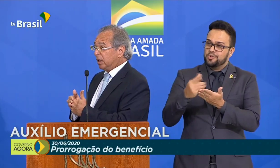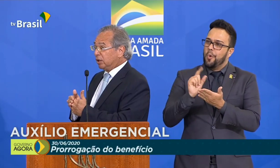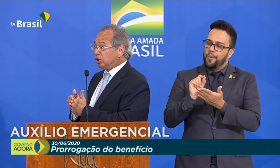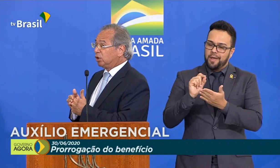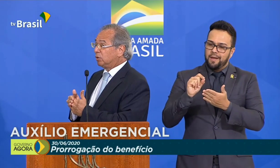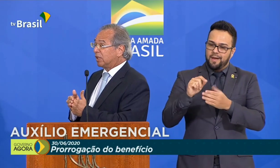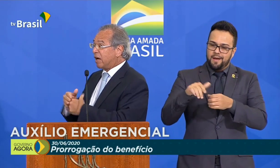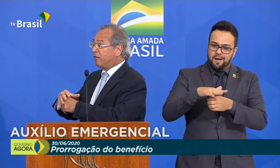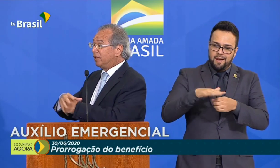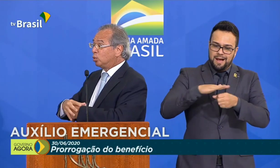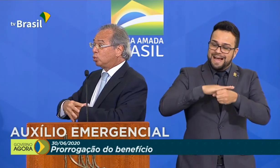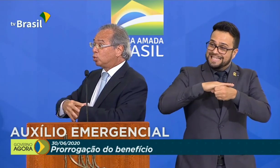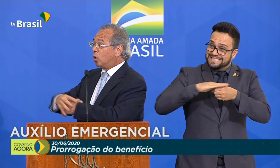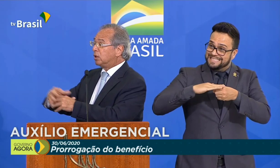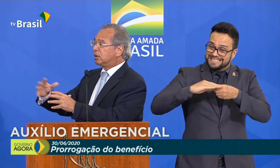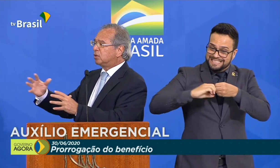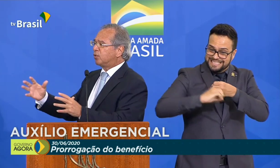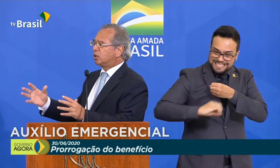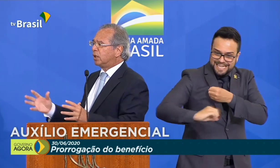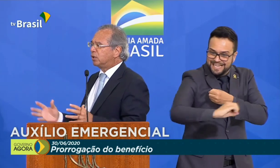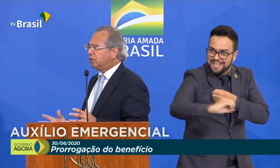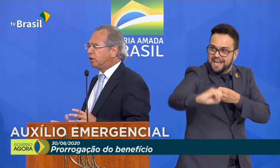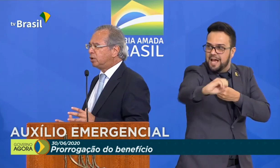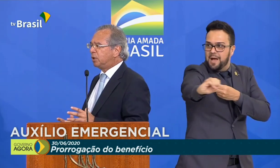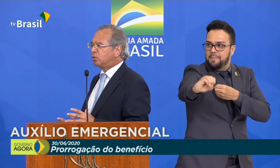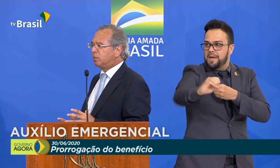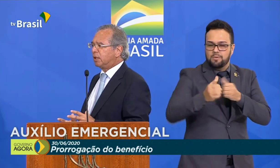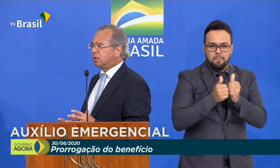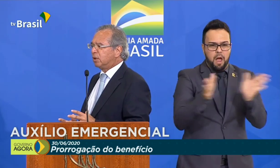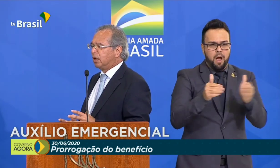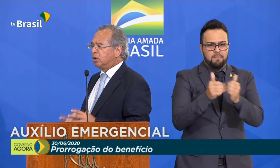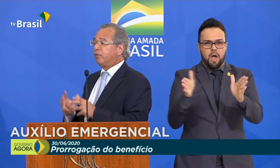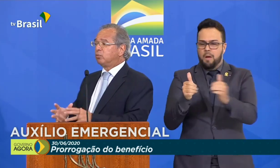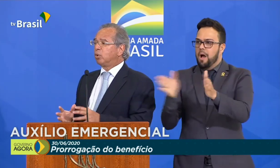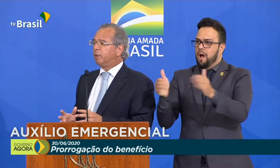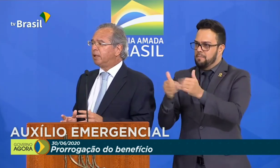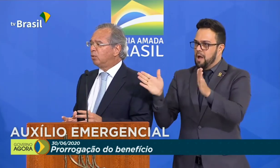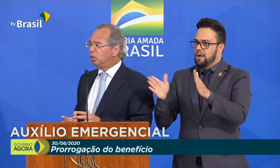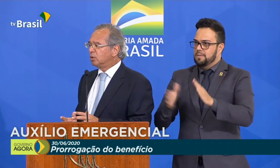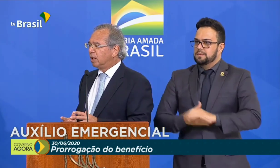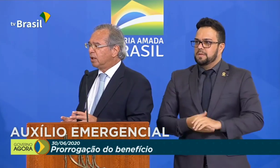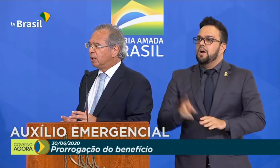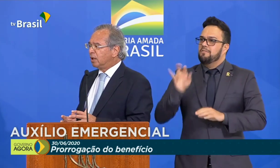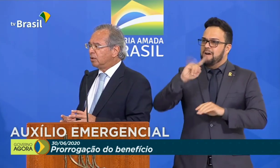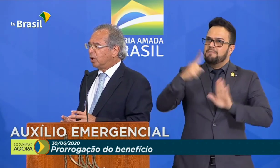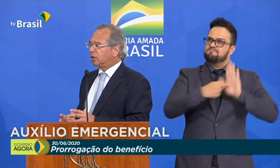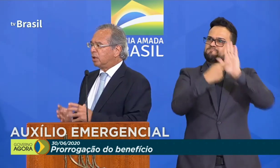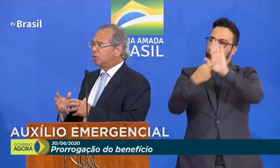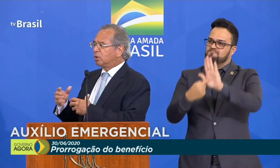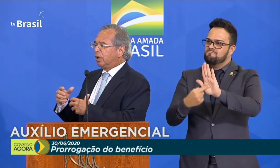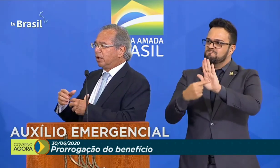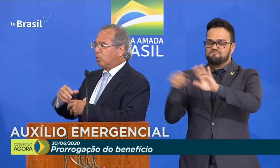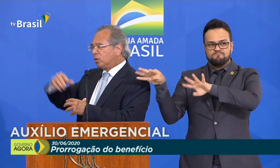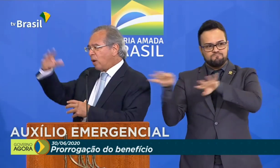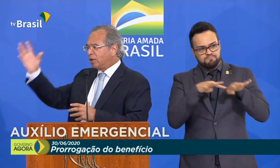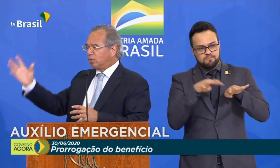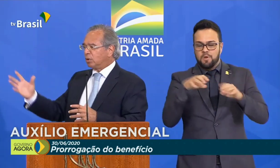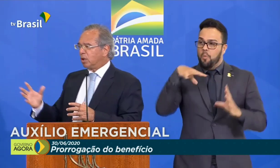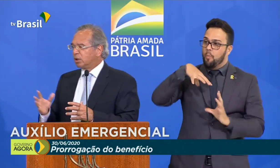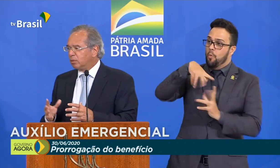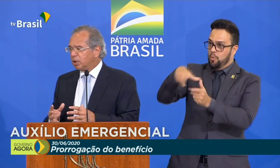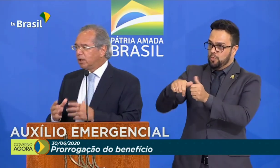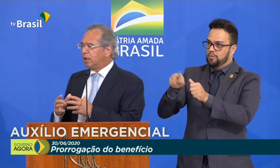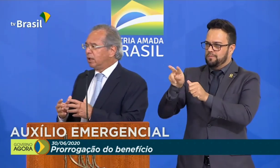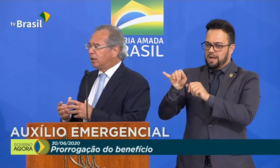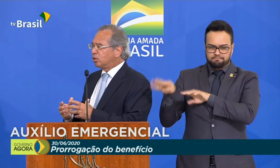siga destravando todas as fronteiras de investimento do Brasil. Nós vamos surpreender o mundo. Nós estamos, enquanto acham